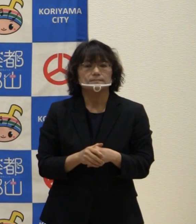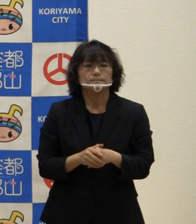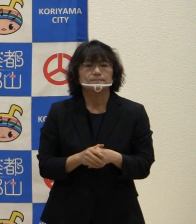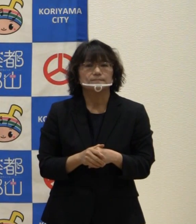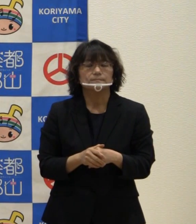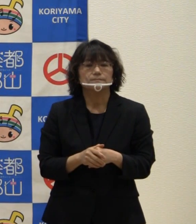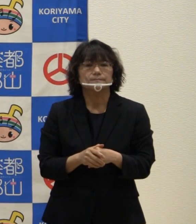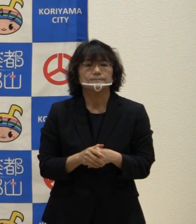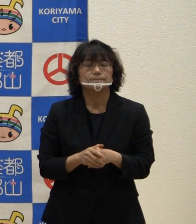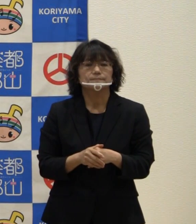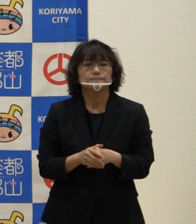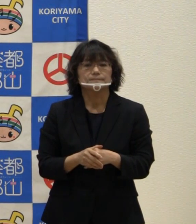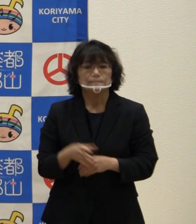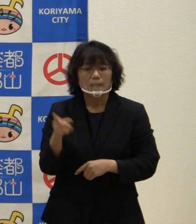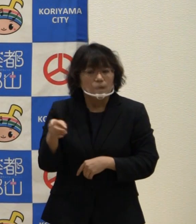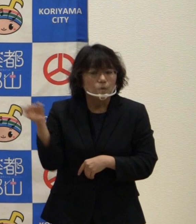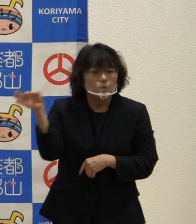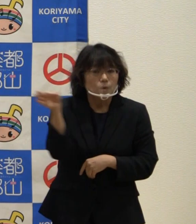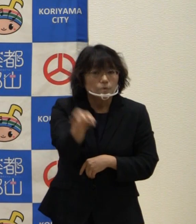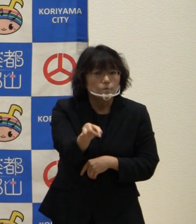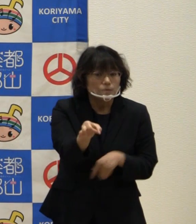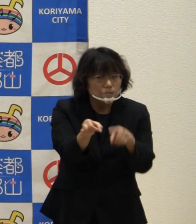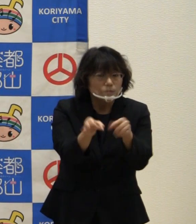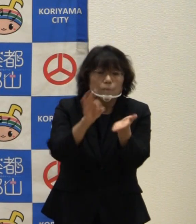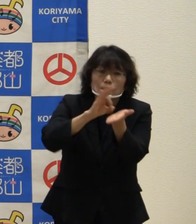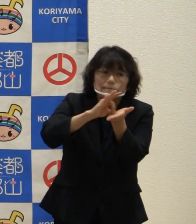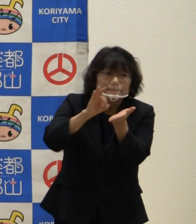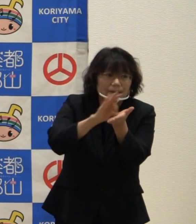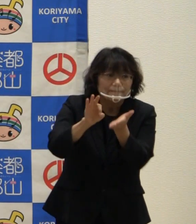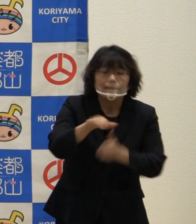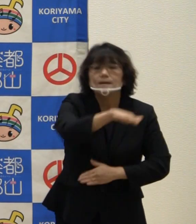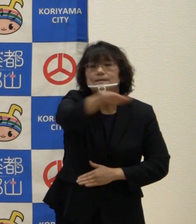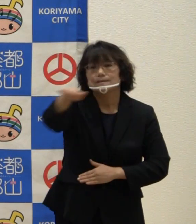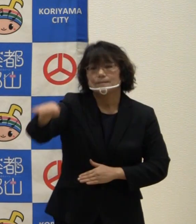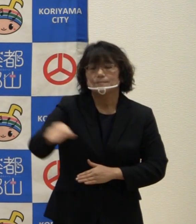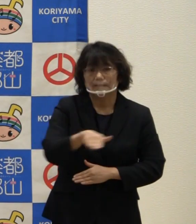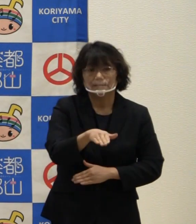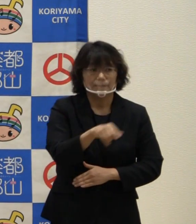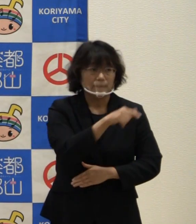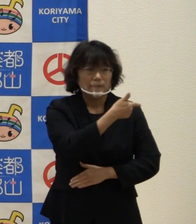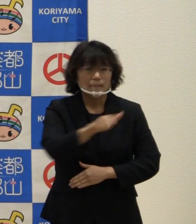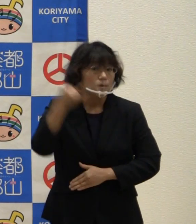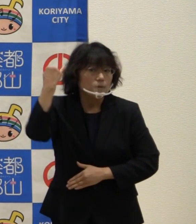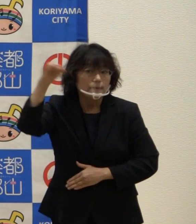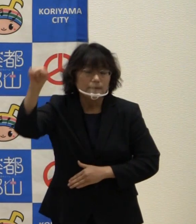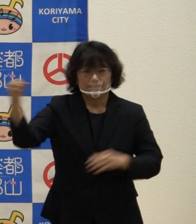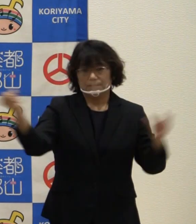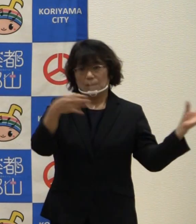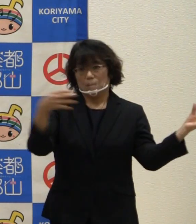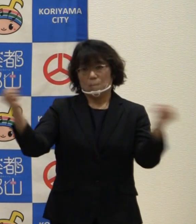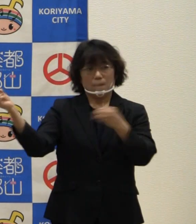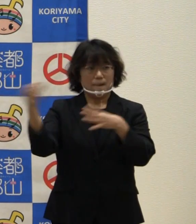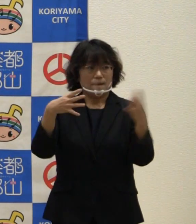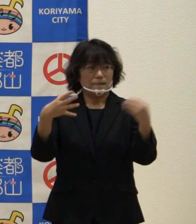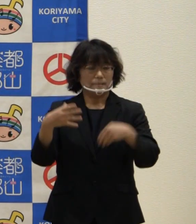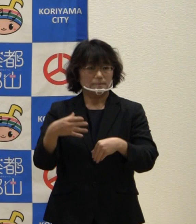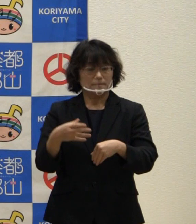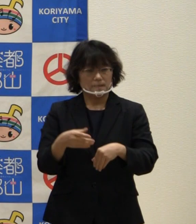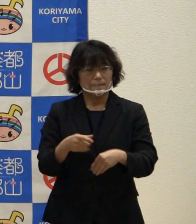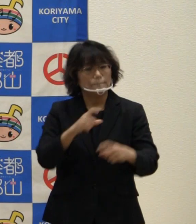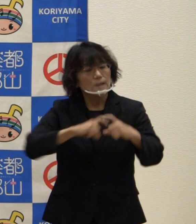金を利用されました皆様方といろいろ意見交換しまして、より利用しや